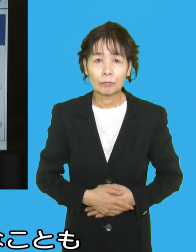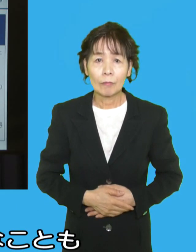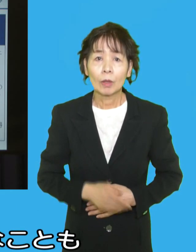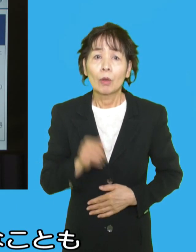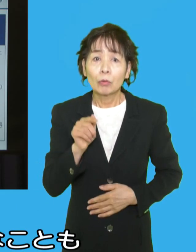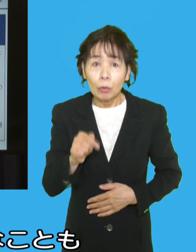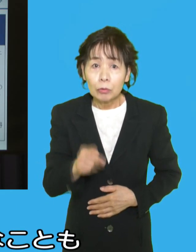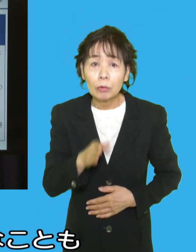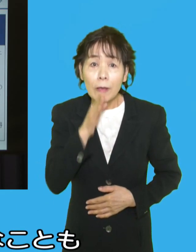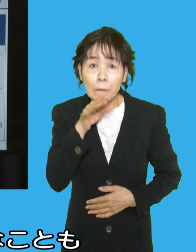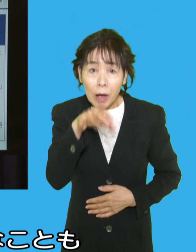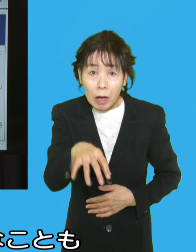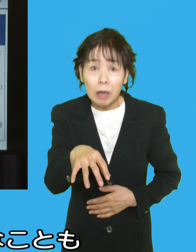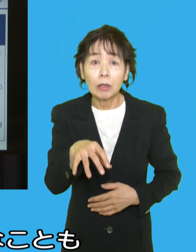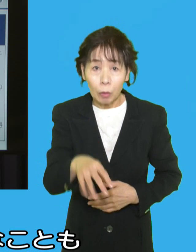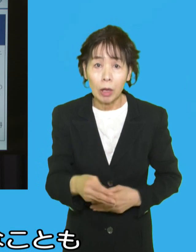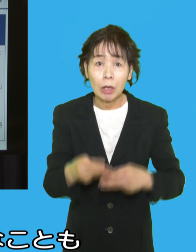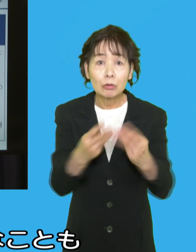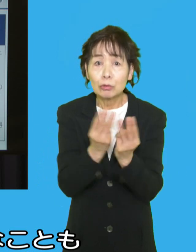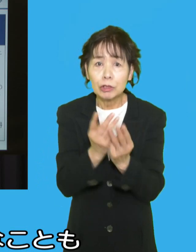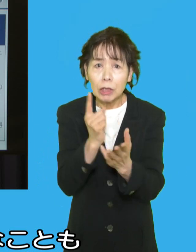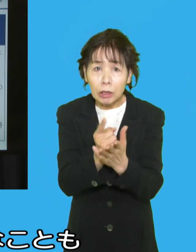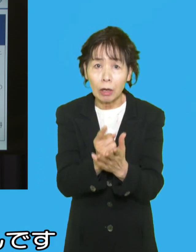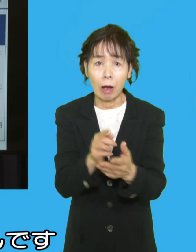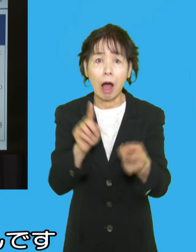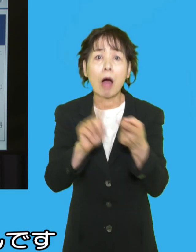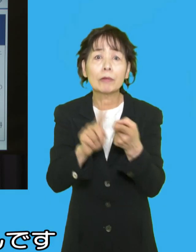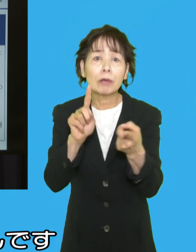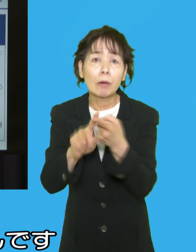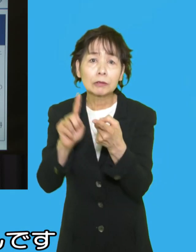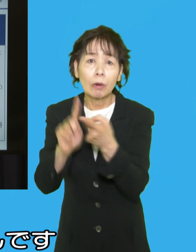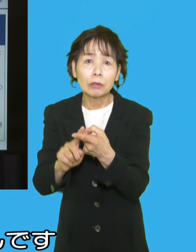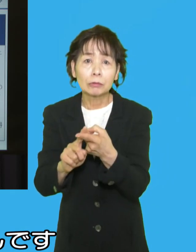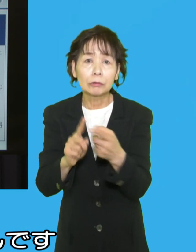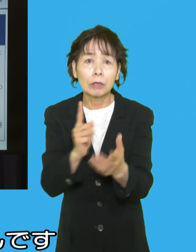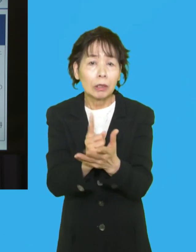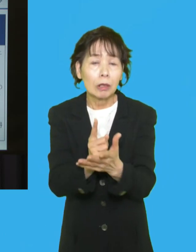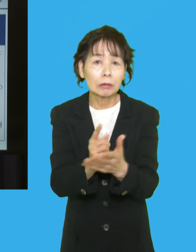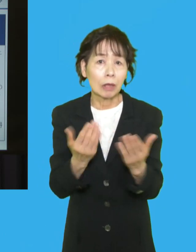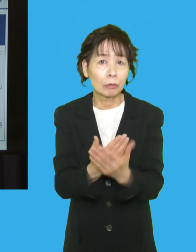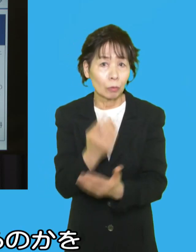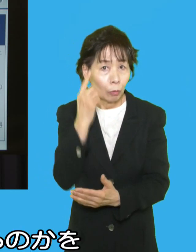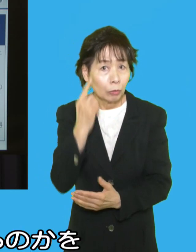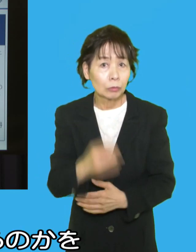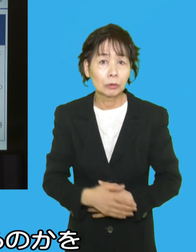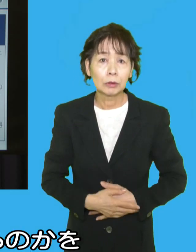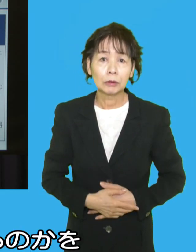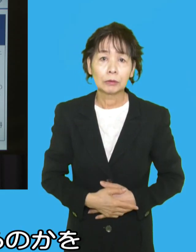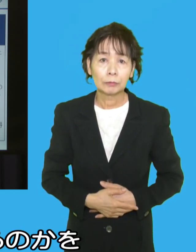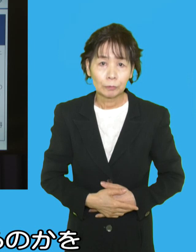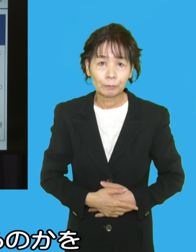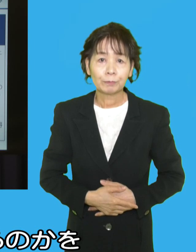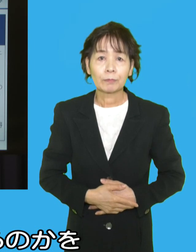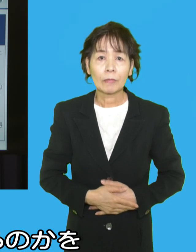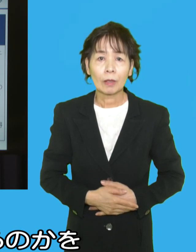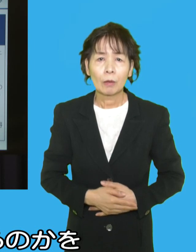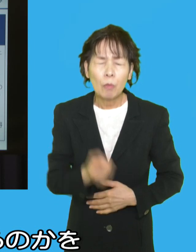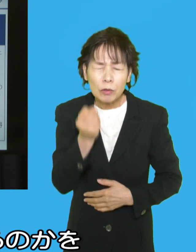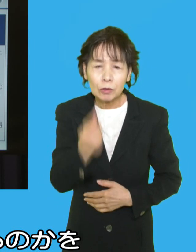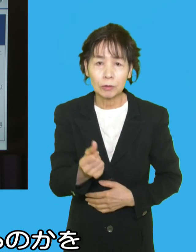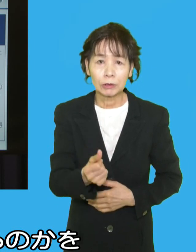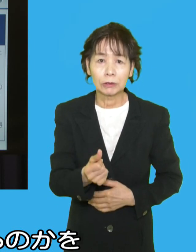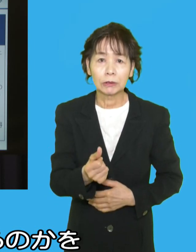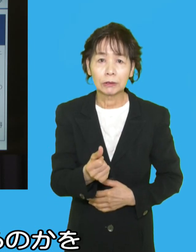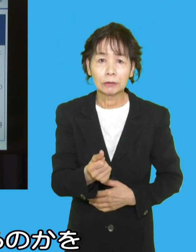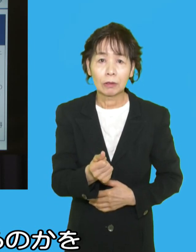そうすると現場では多分数字のつじつま合わせみたいなことも起きかねないと思うんですよね。だからもうちょっとその何